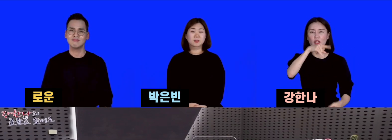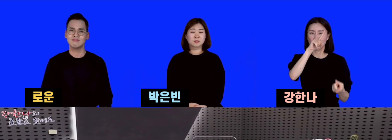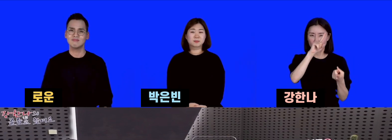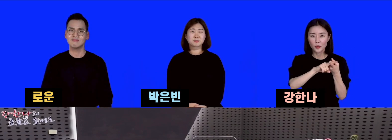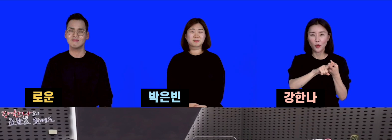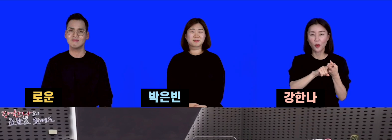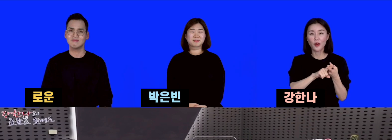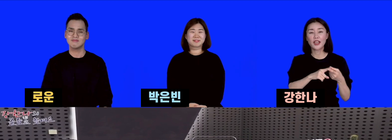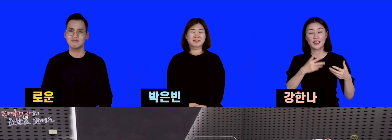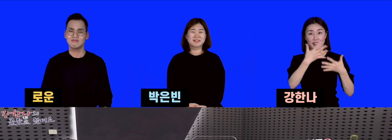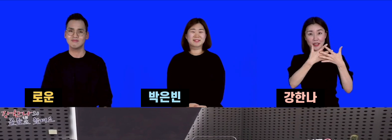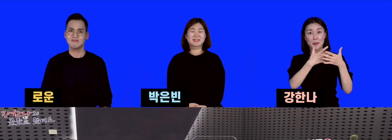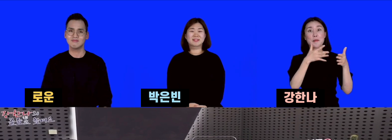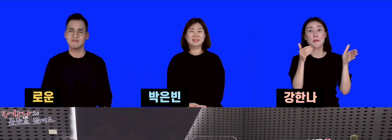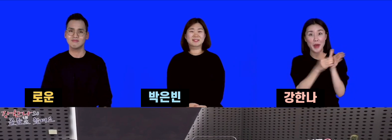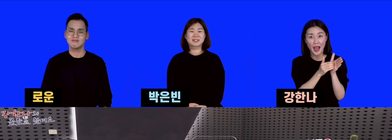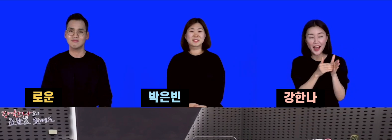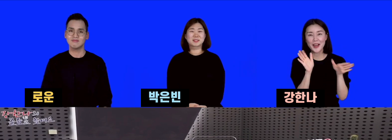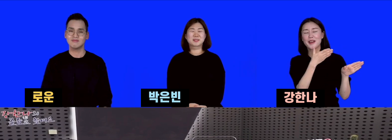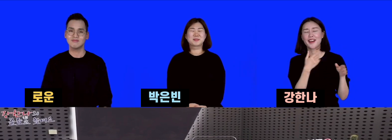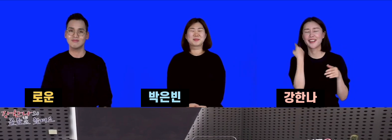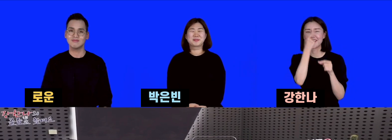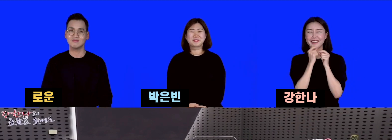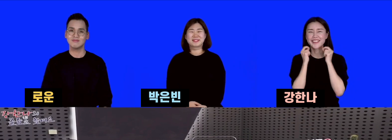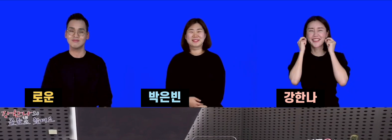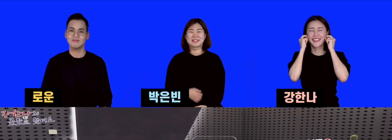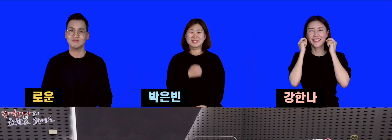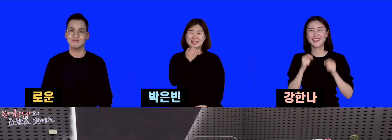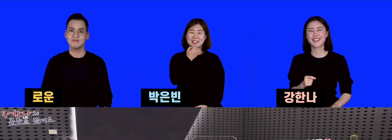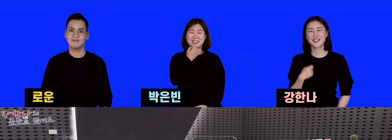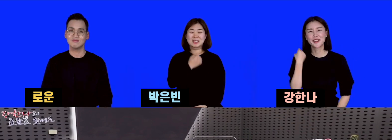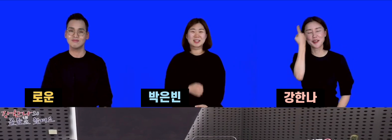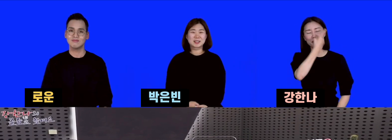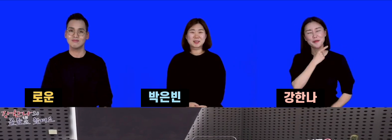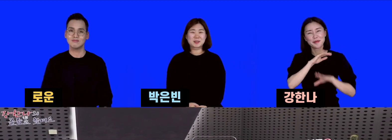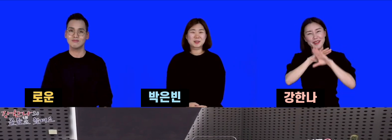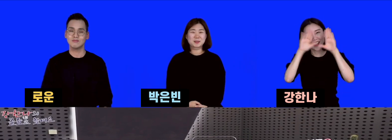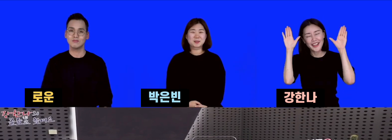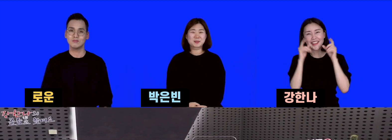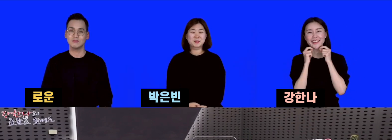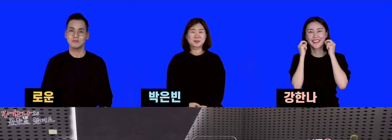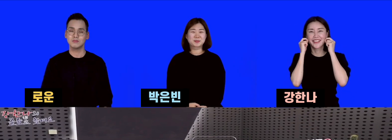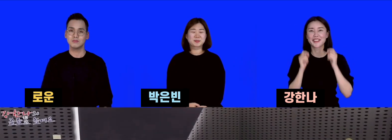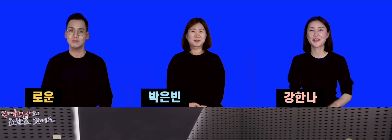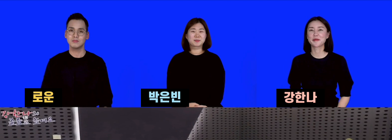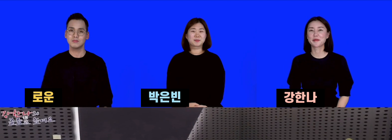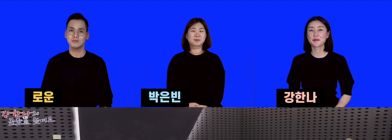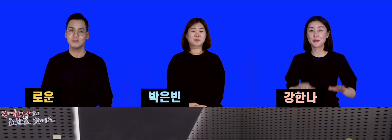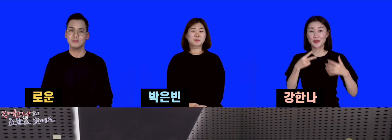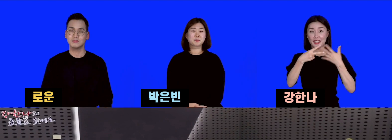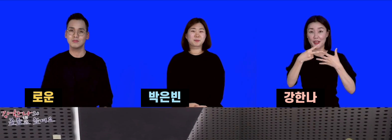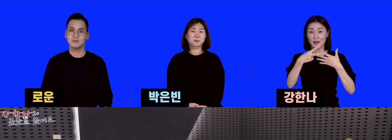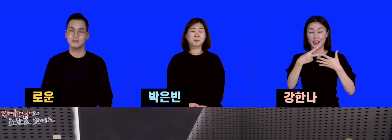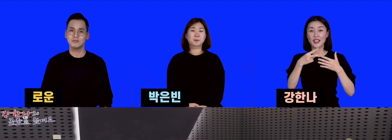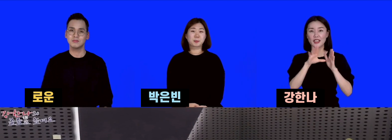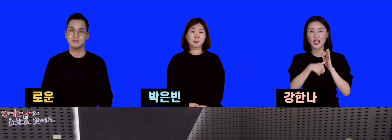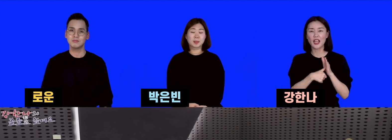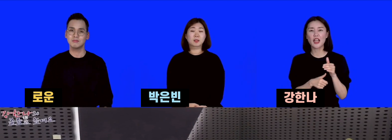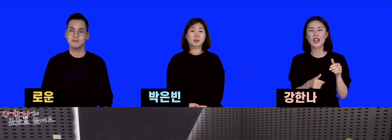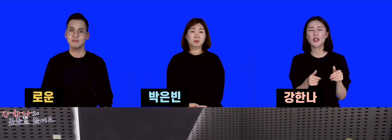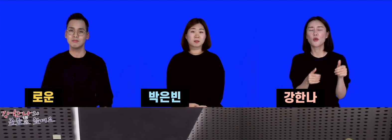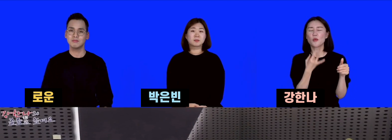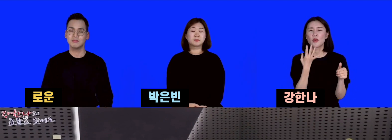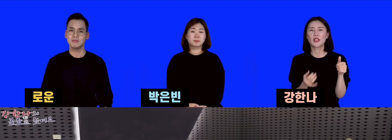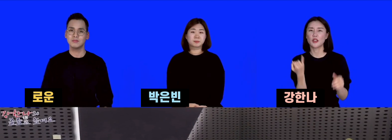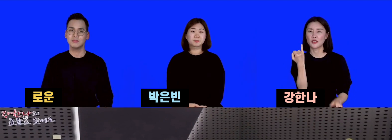있으시고 컷 하자마자 방금 같은 웃음을 웃음꽃을 이번에 역할이 남작여자